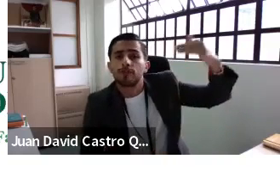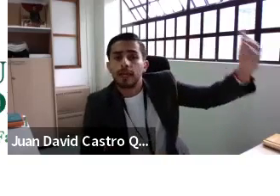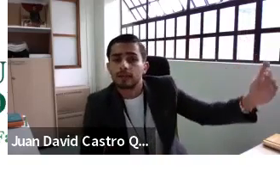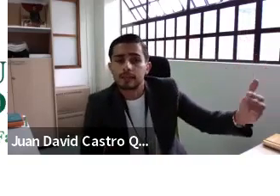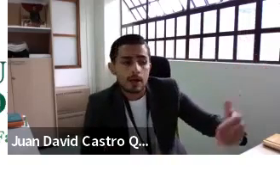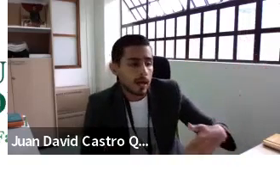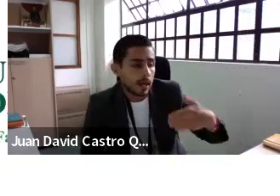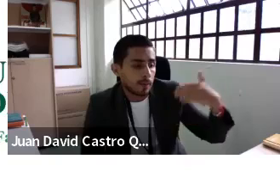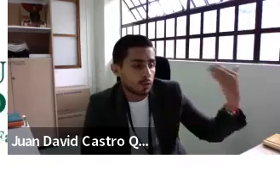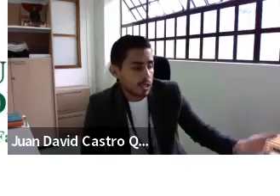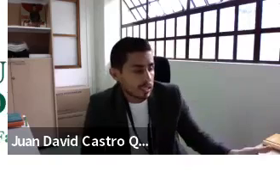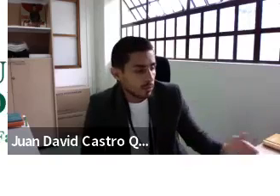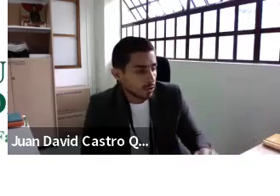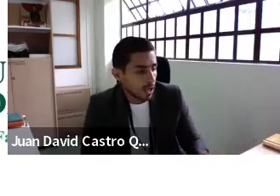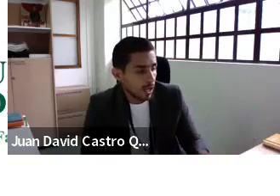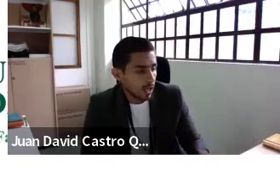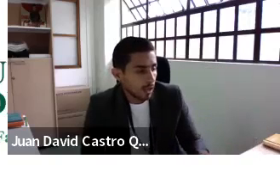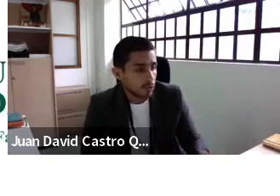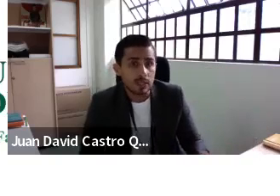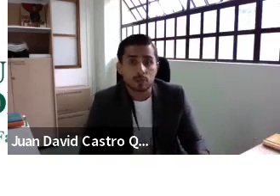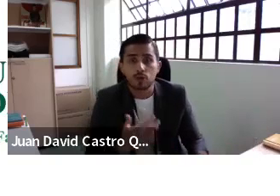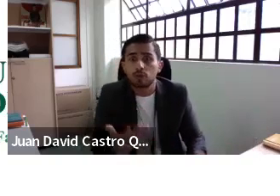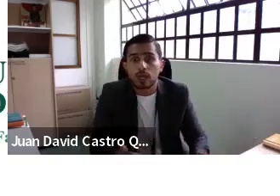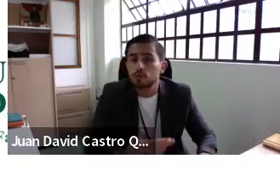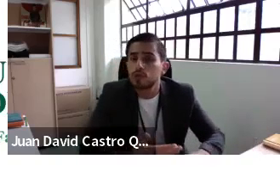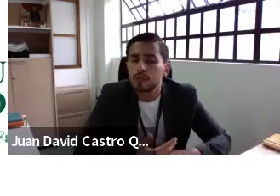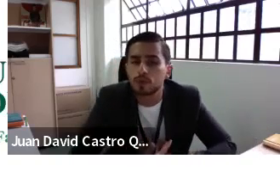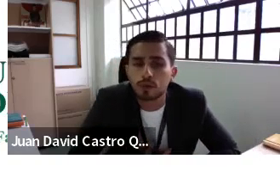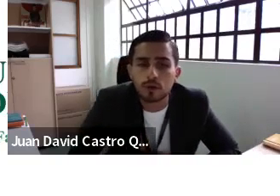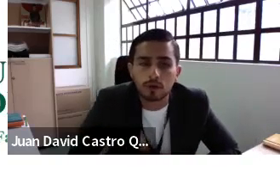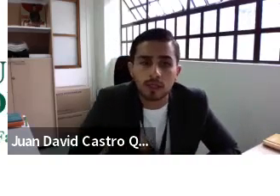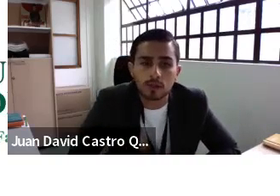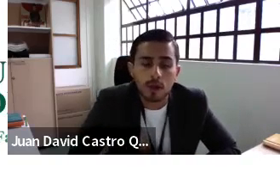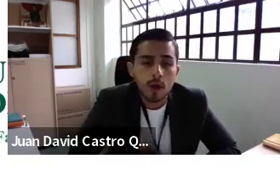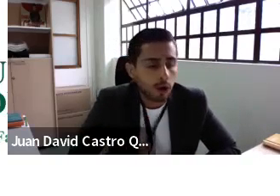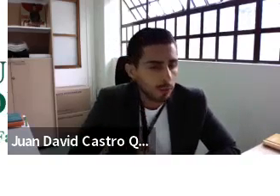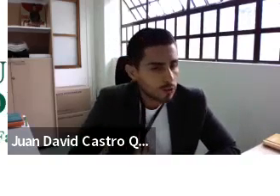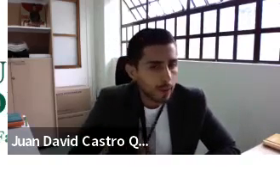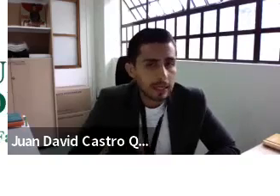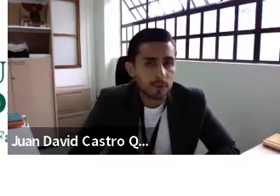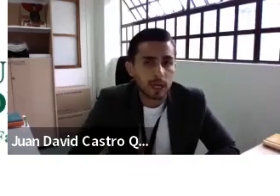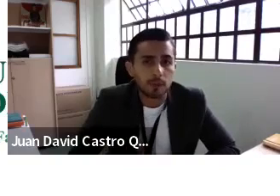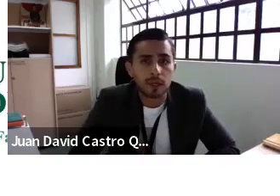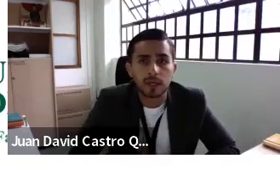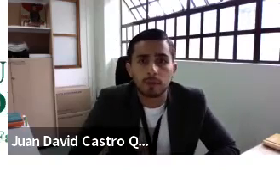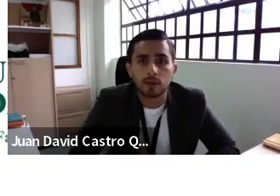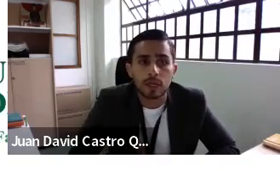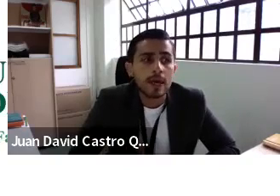referentes muchísimos muchísimos contextos muchísimos otros contextos Colombia es un país por ejemplo que en términos de